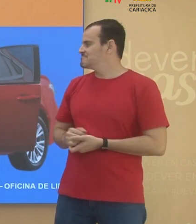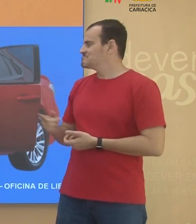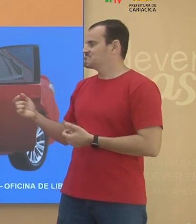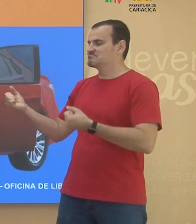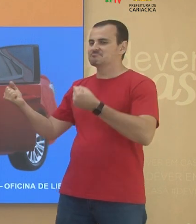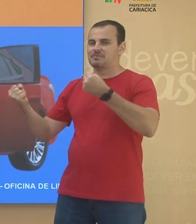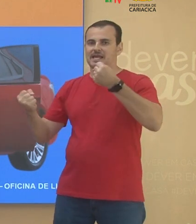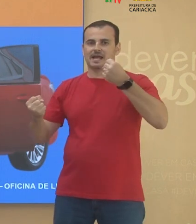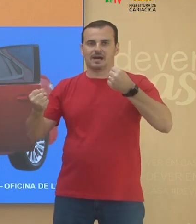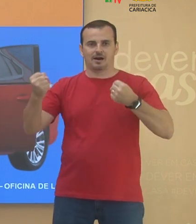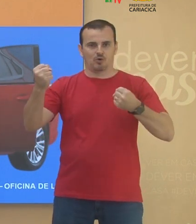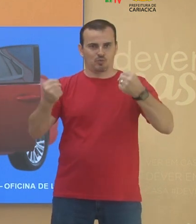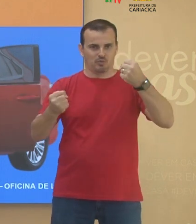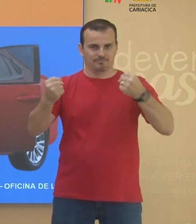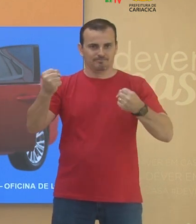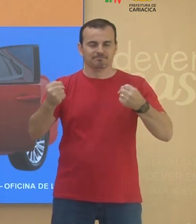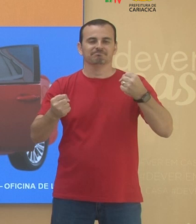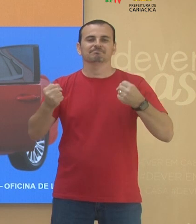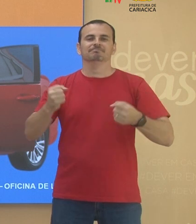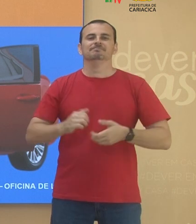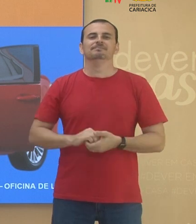transporte terrestres. Carro.